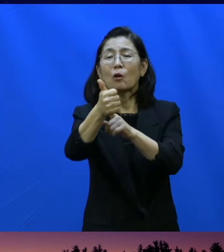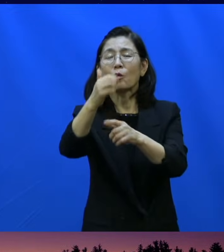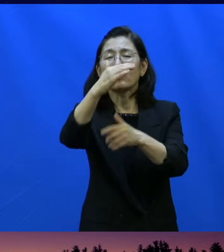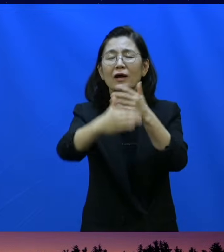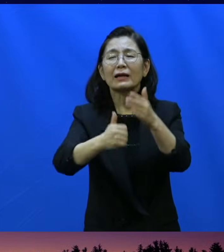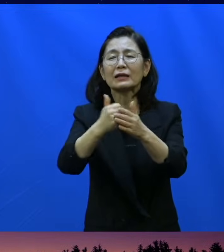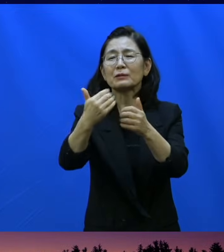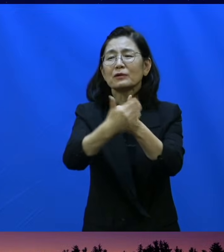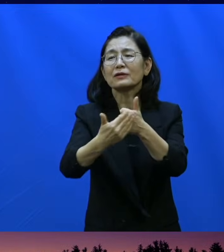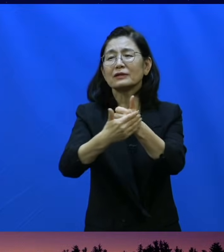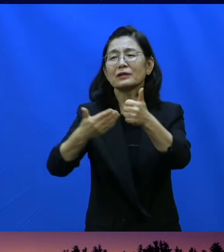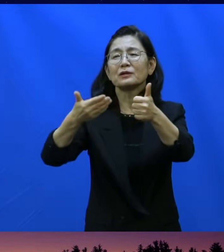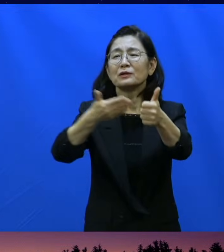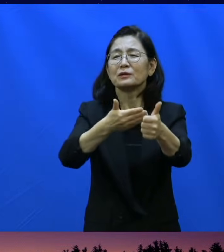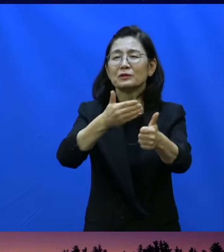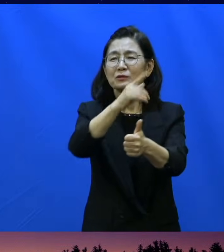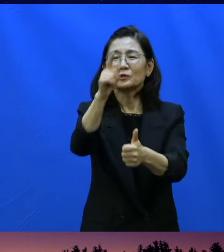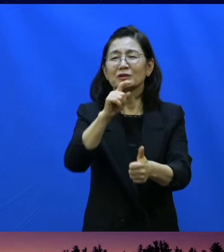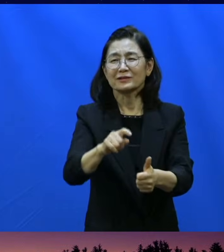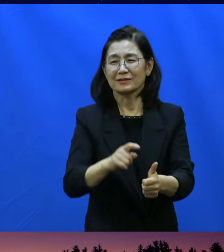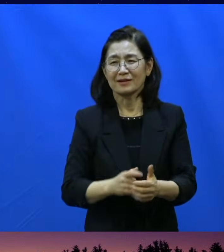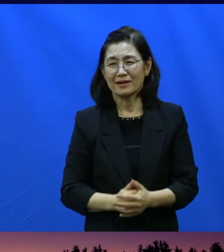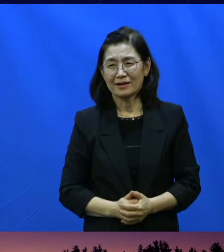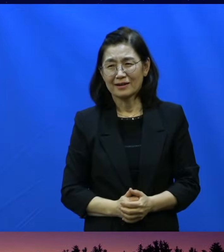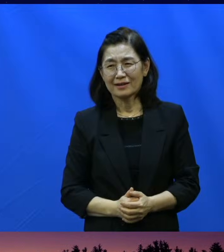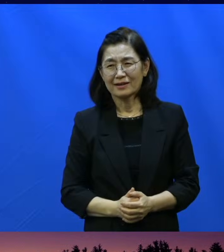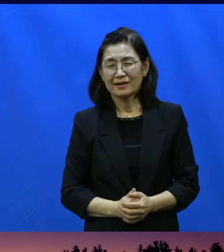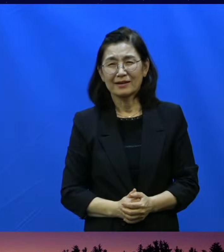그냥 짐승 잡아고 저 야성미가 넘치고 말이죠.